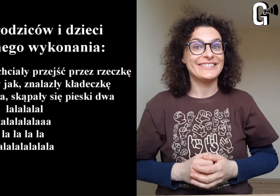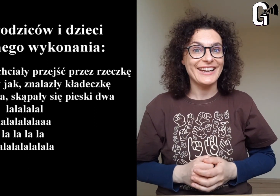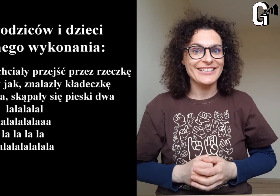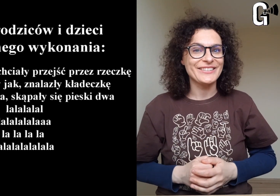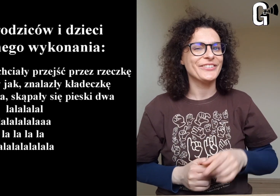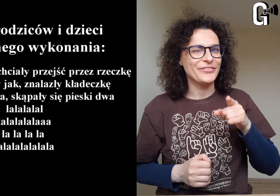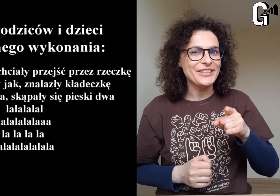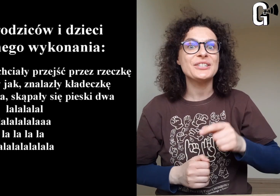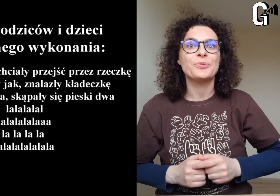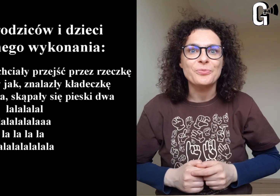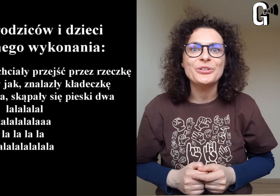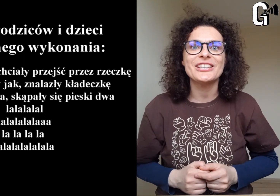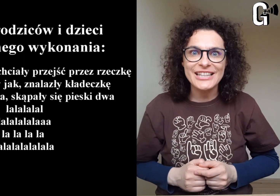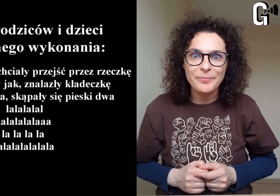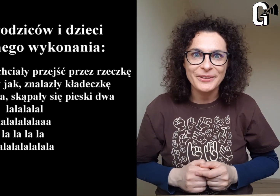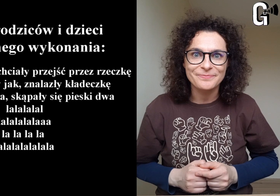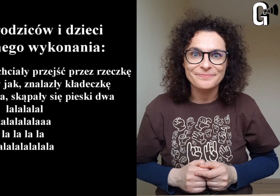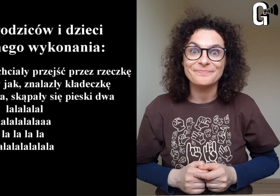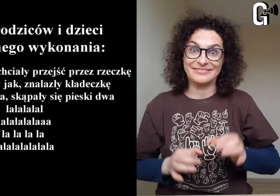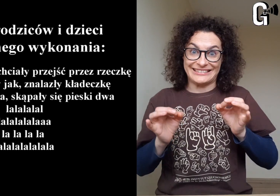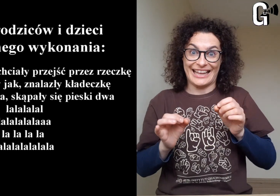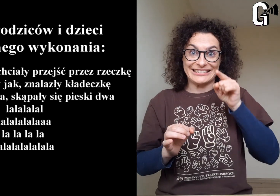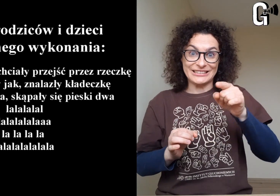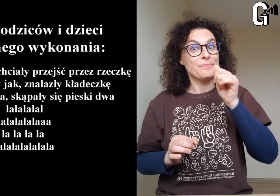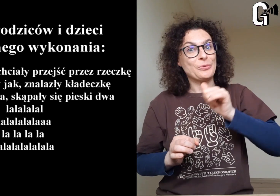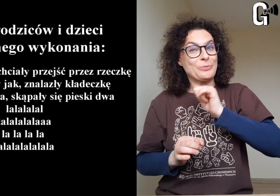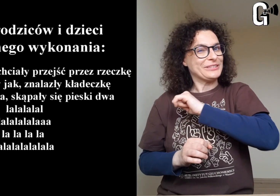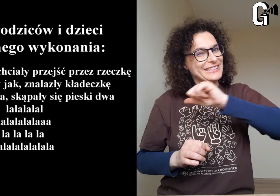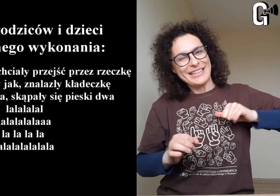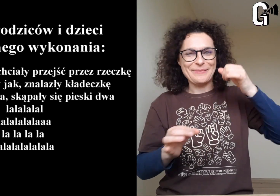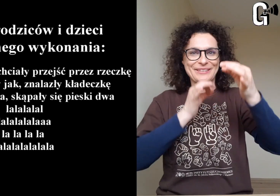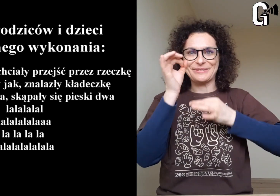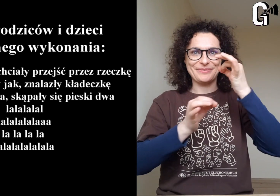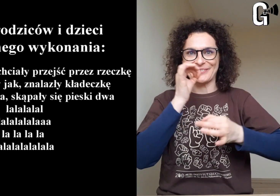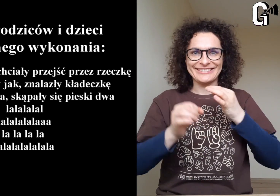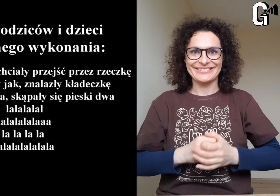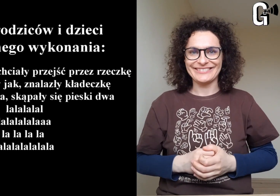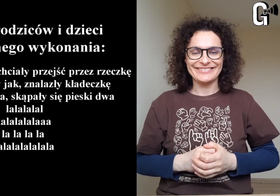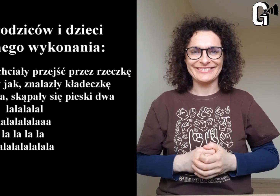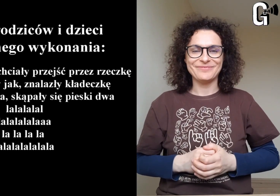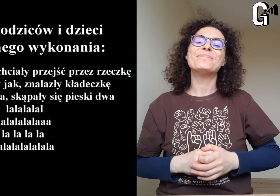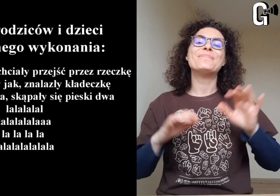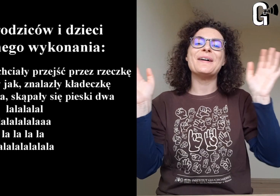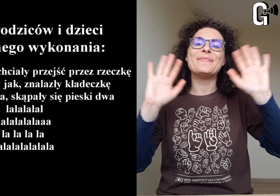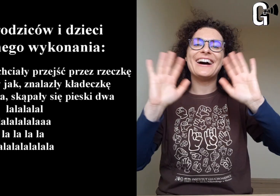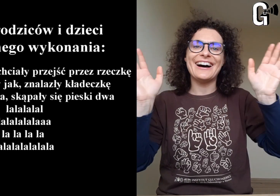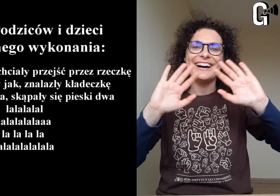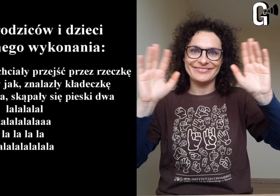Teraz Wy spróbujcie sami. Pa, pa!